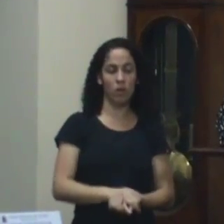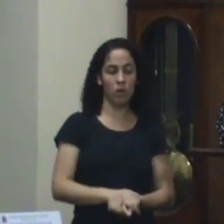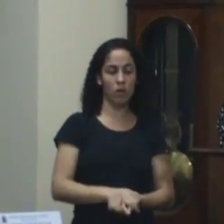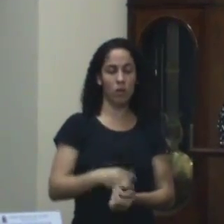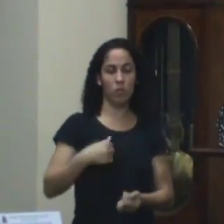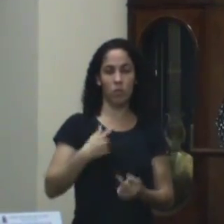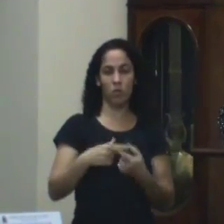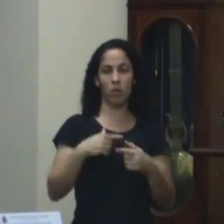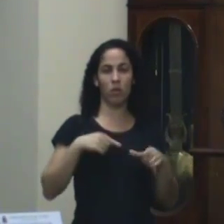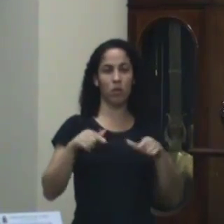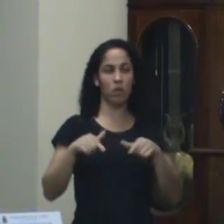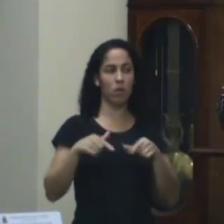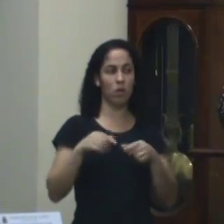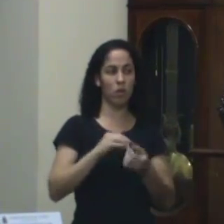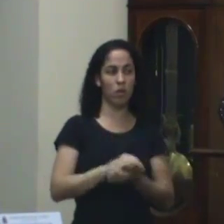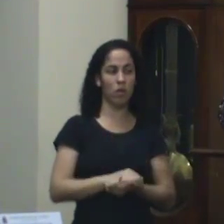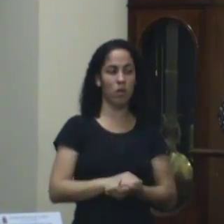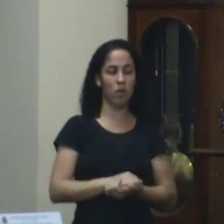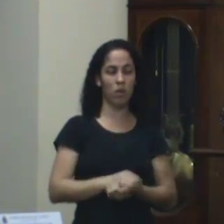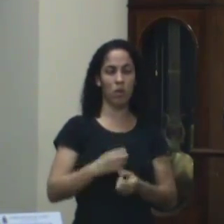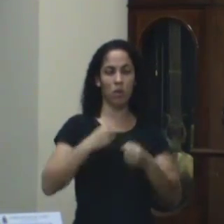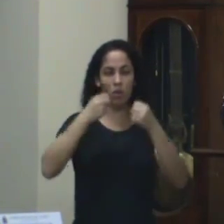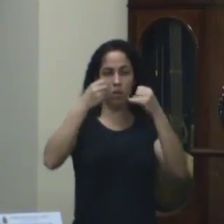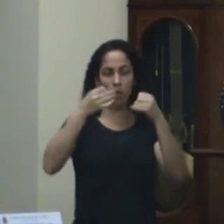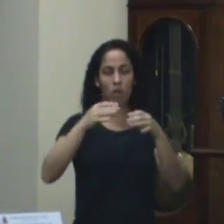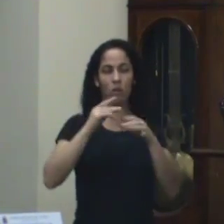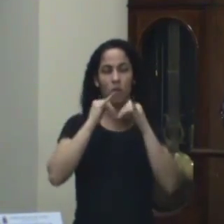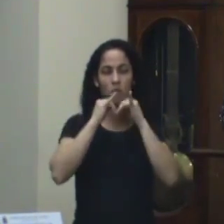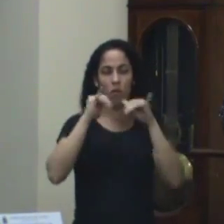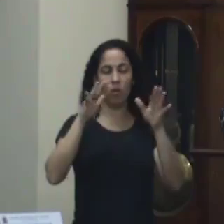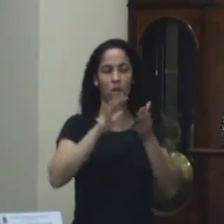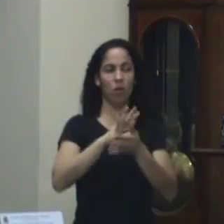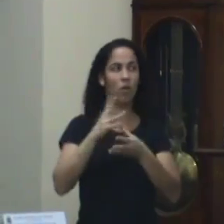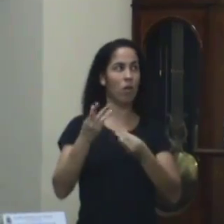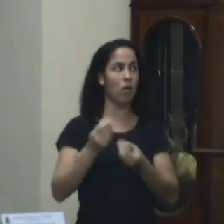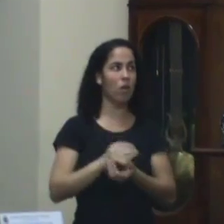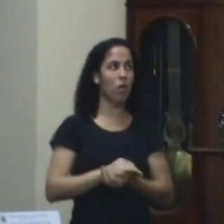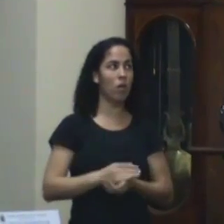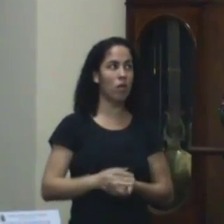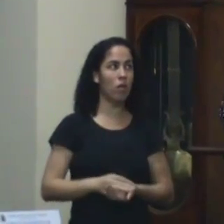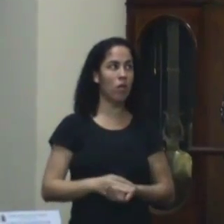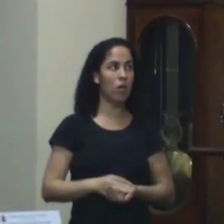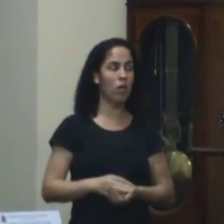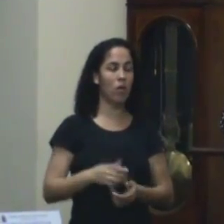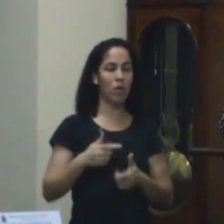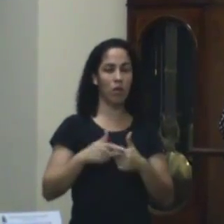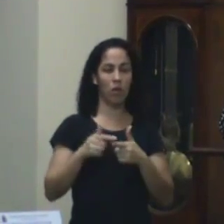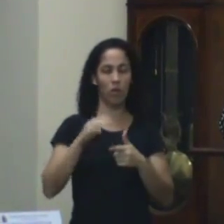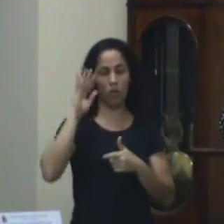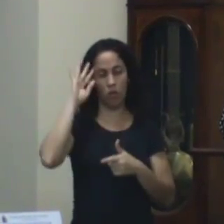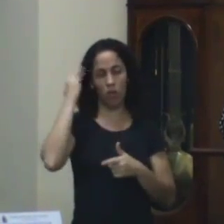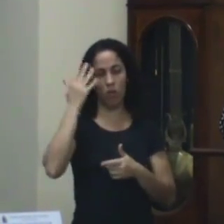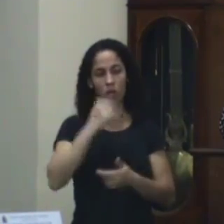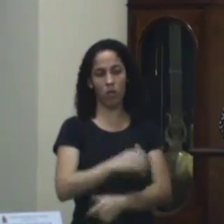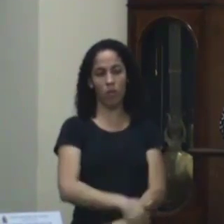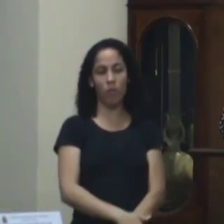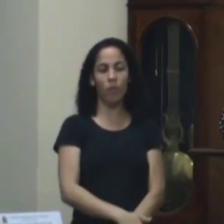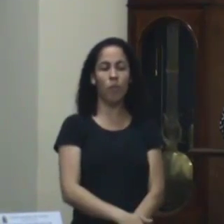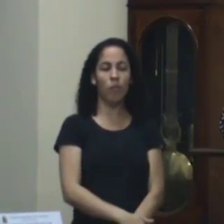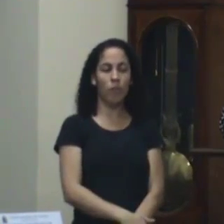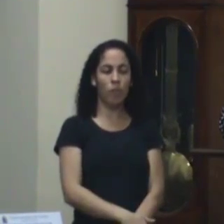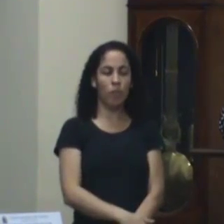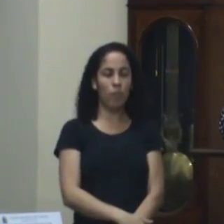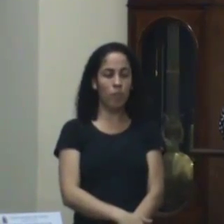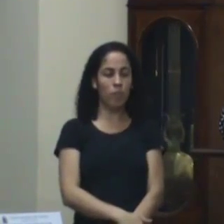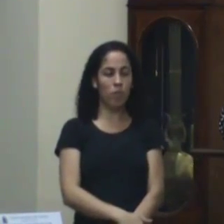de trabalhar, na minha maneira de me expressar, na minha maneira de levar os anseios de todos.